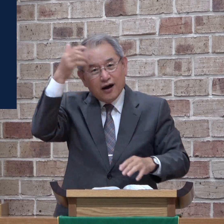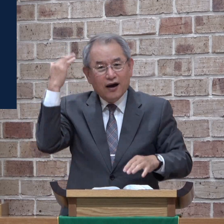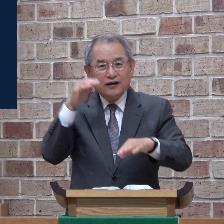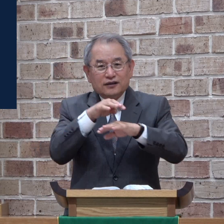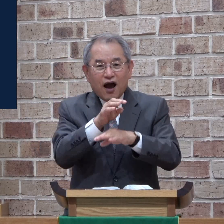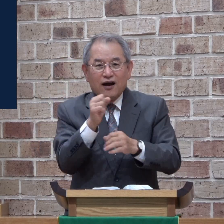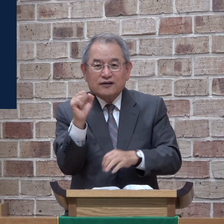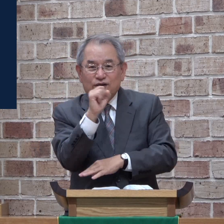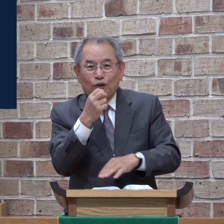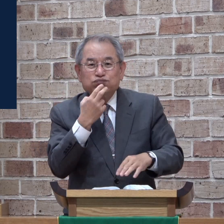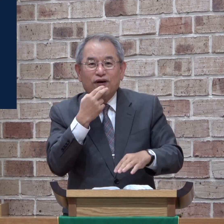그 시대에 차가 없었을 텐데